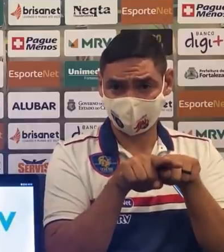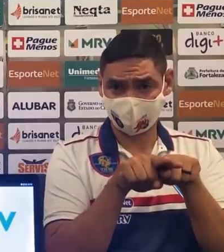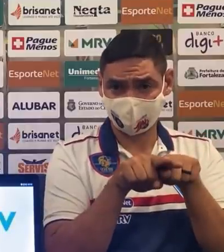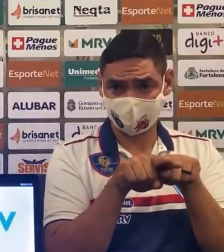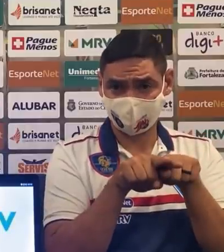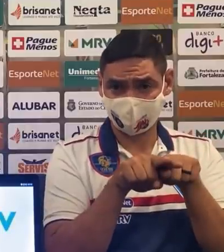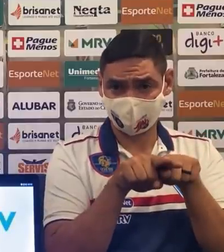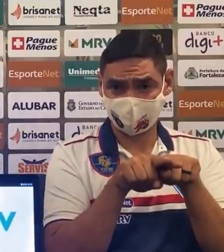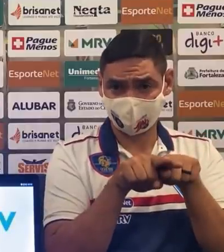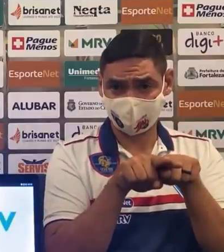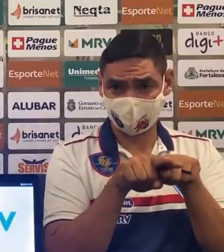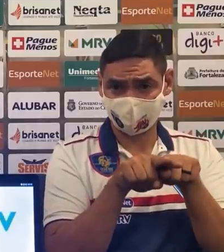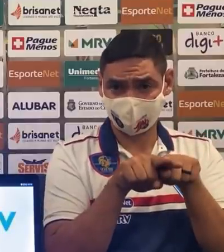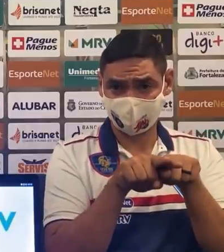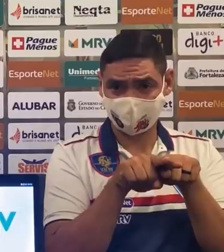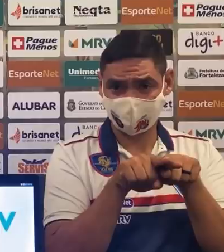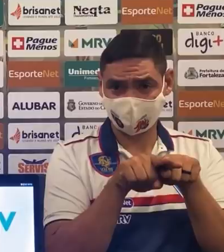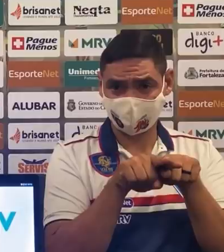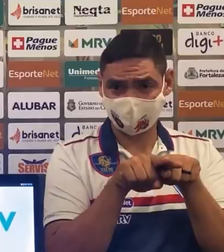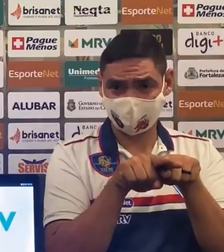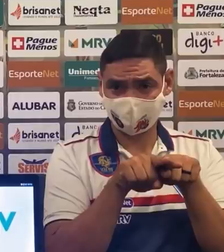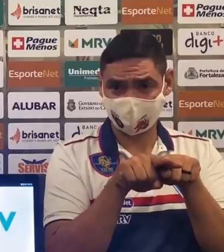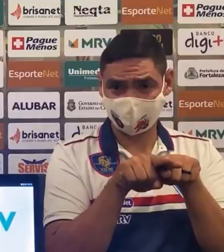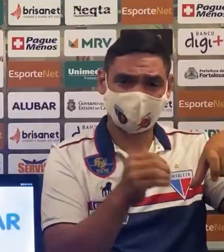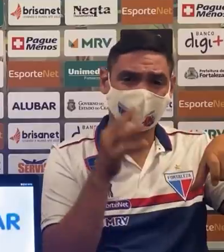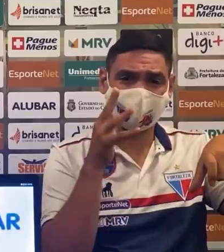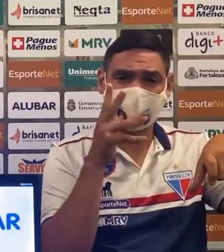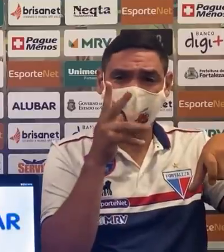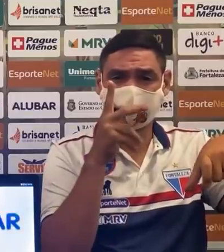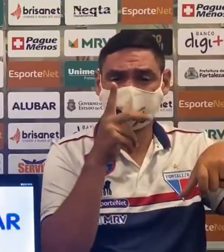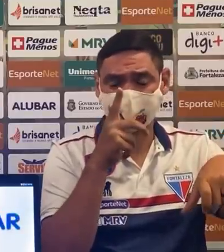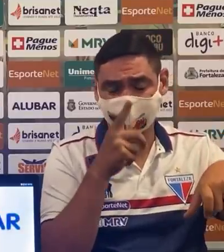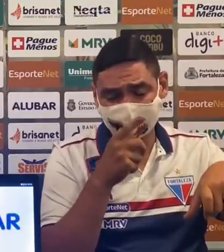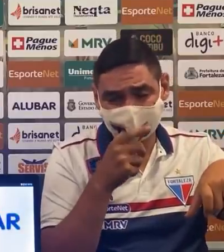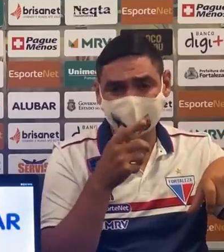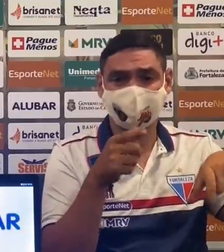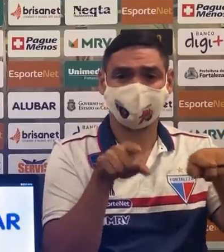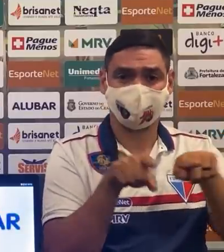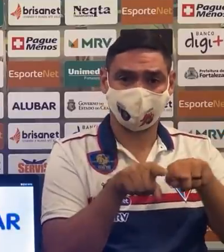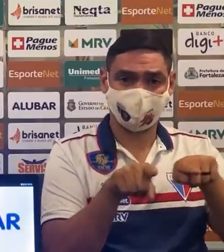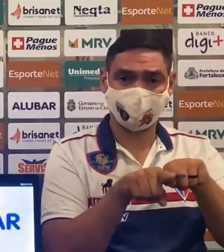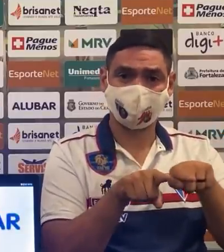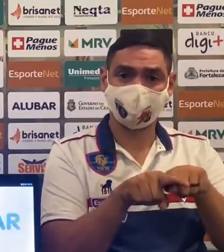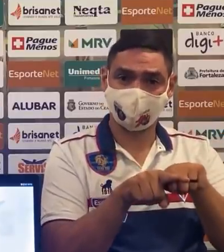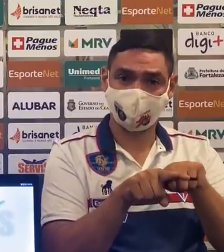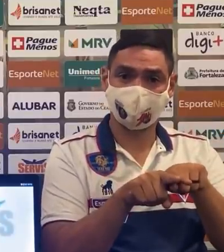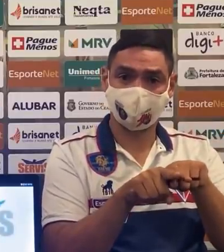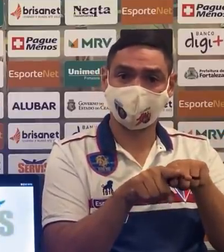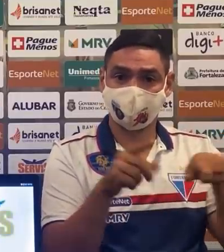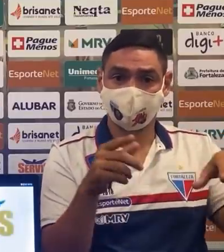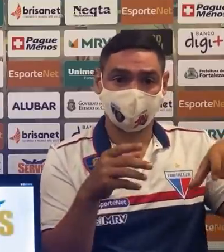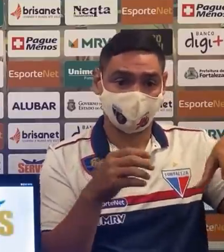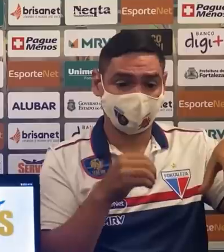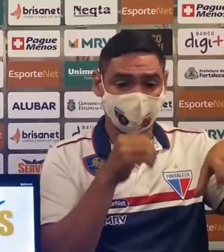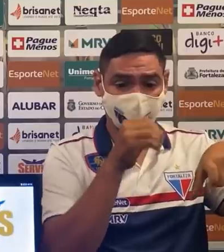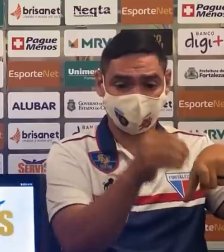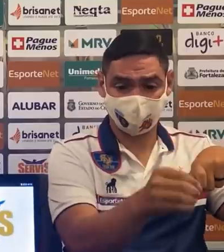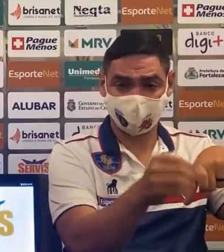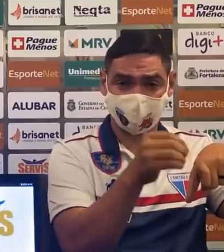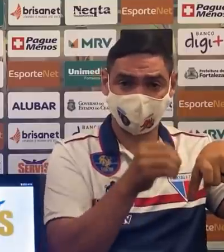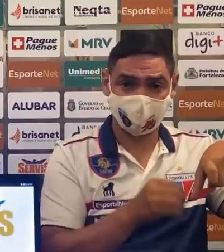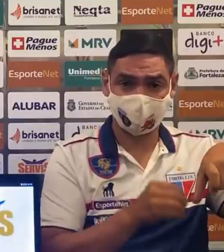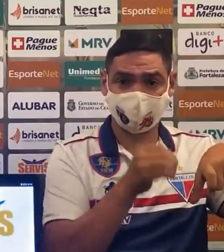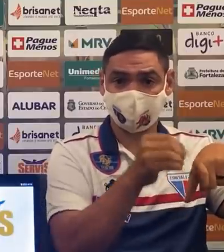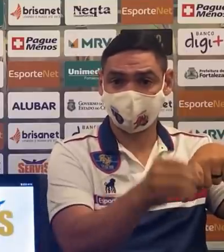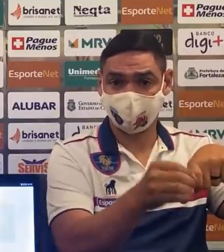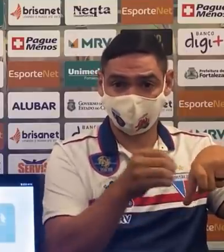lentidão, atacando pouco o espaço que às vezes o Ceará nos proporcionava, quando a gente conseguia circular, principalmente